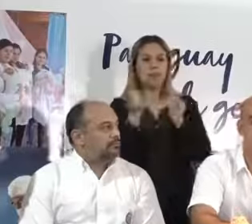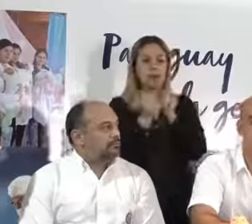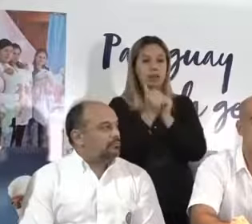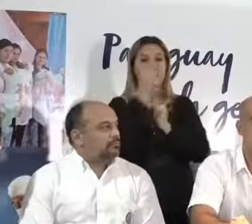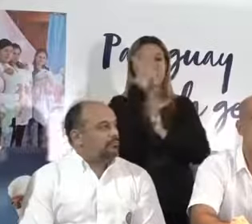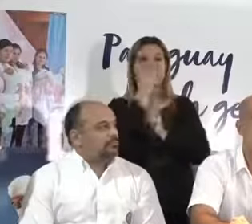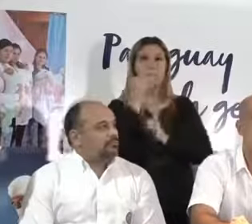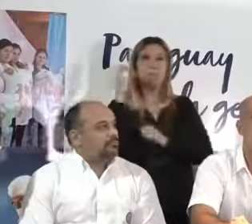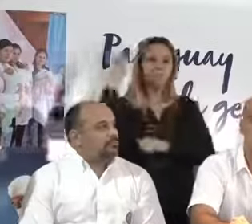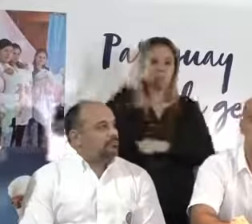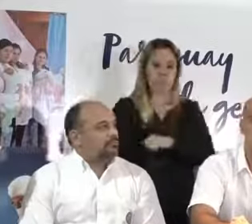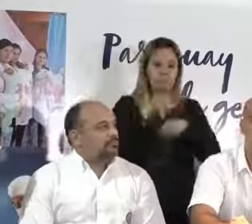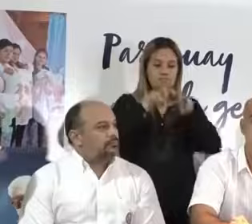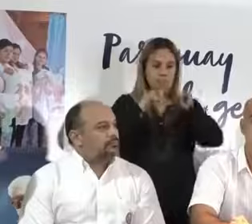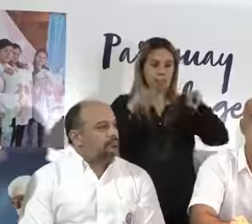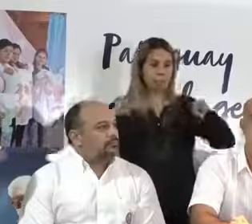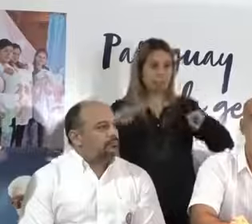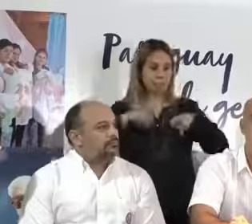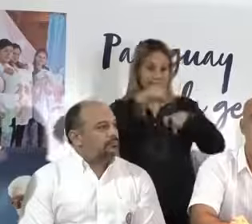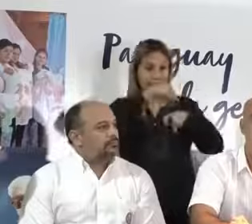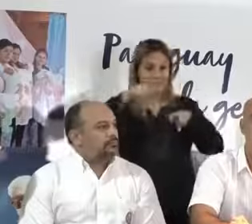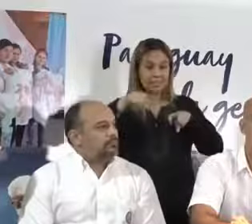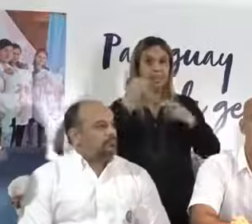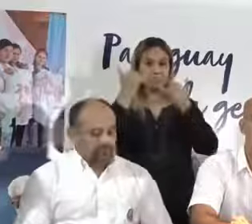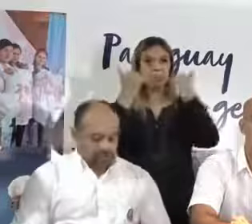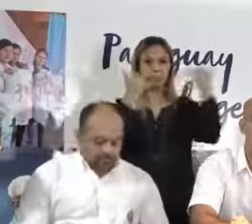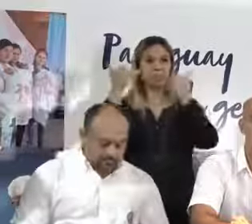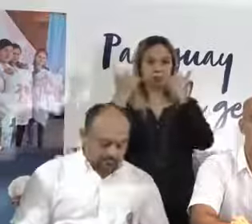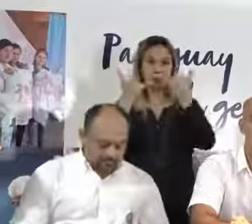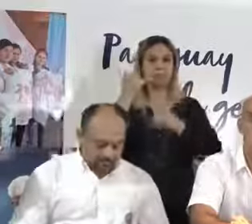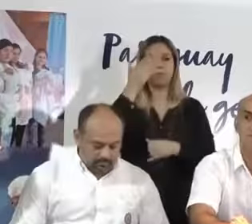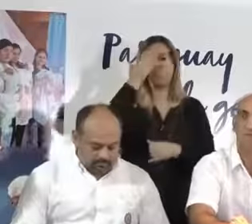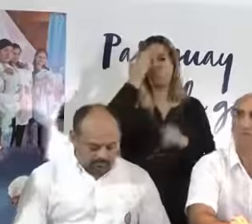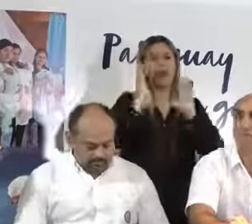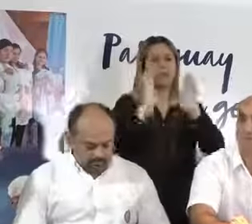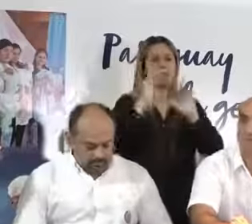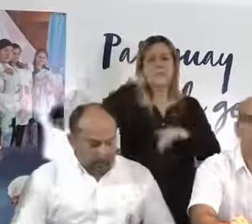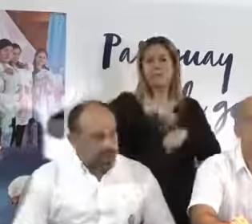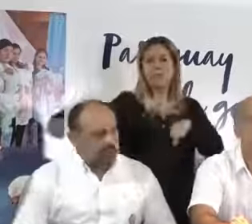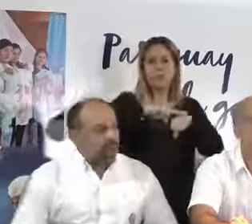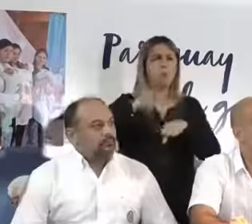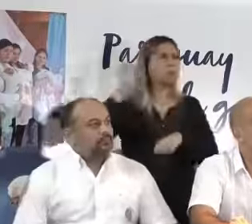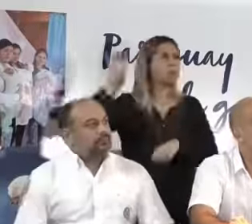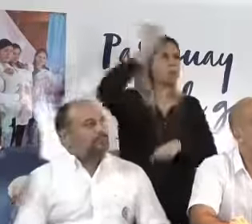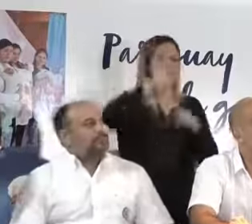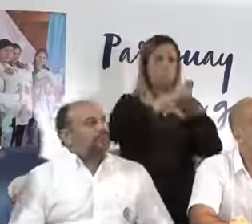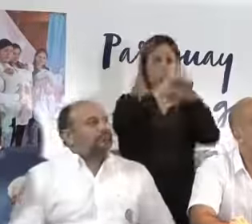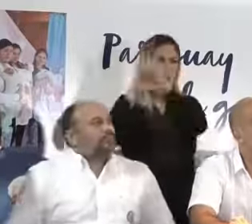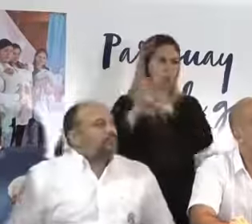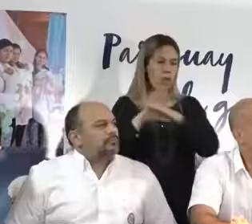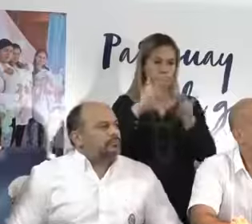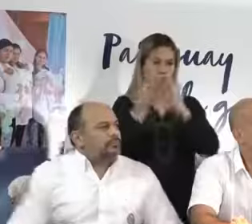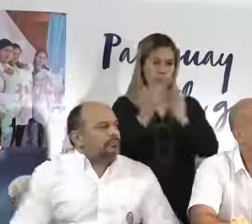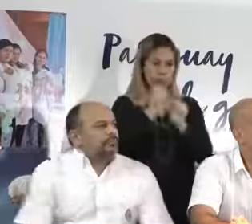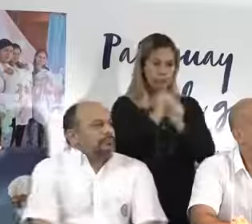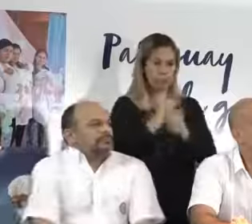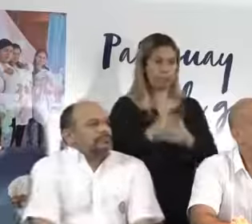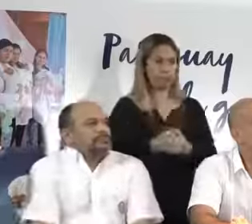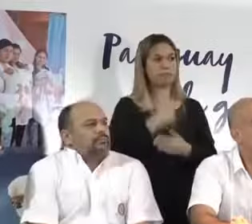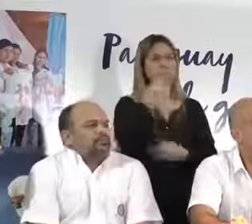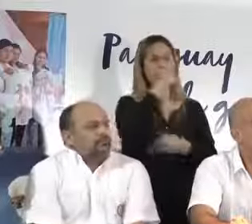chequeo pertinente. Es el protocolo establecido como se da en cualquier parte del mundo. Ministro, ¿de qué parte del país, de qué ciudad,